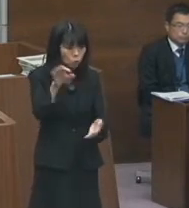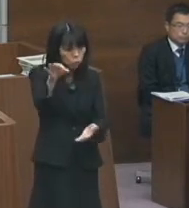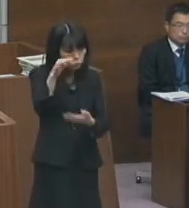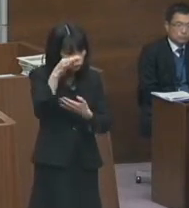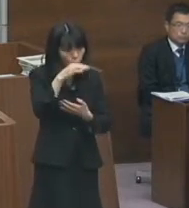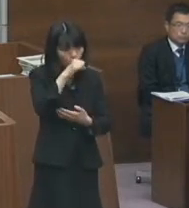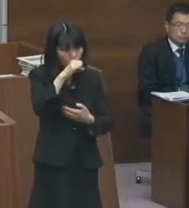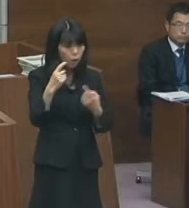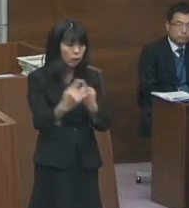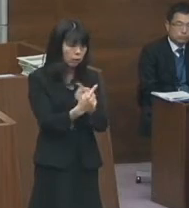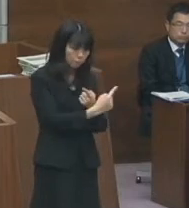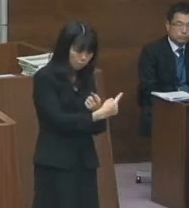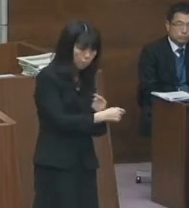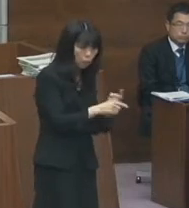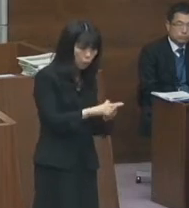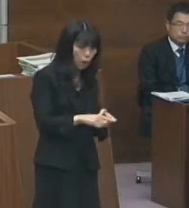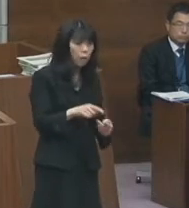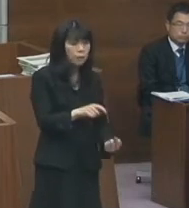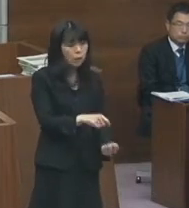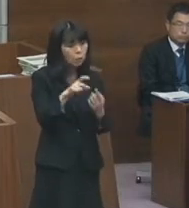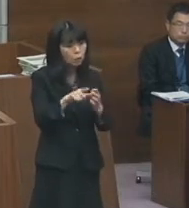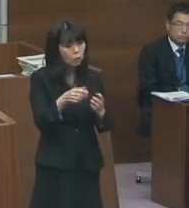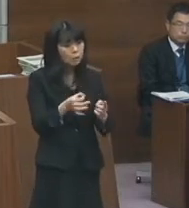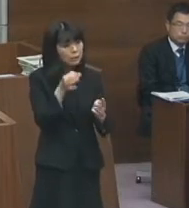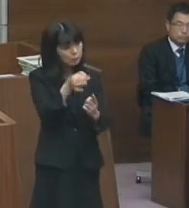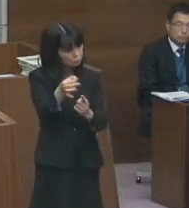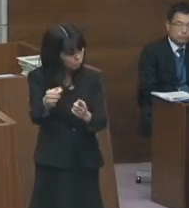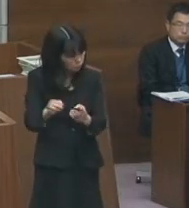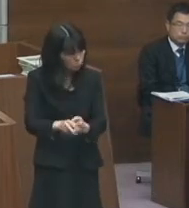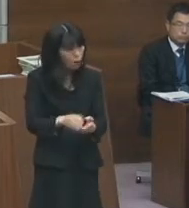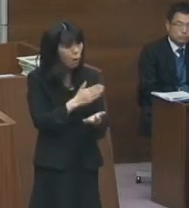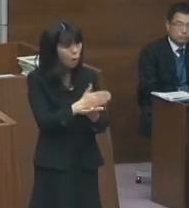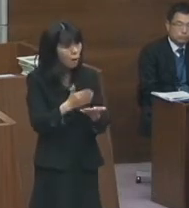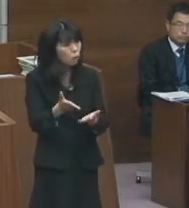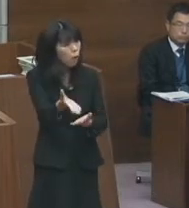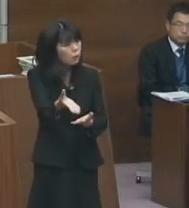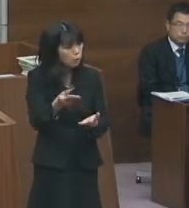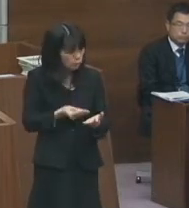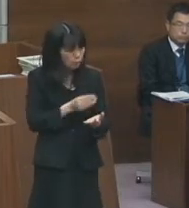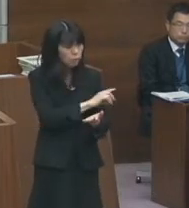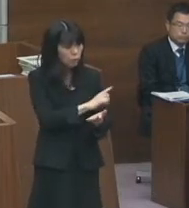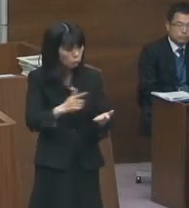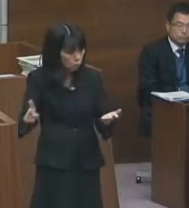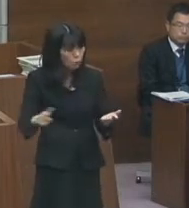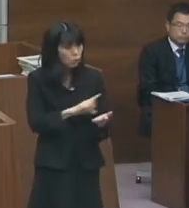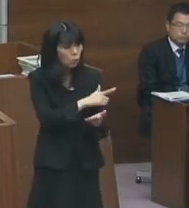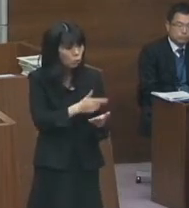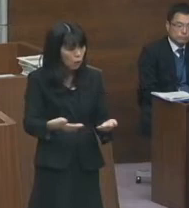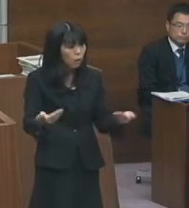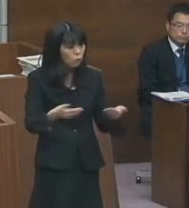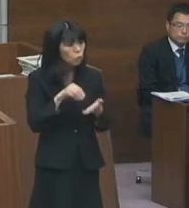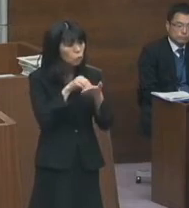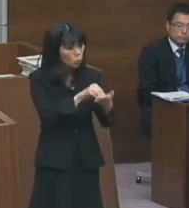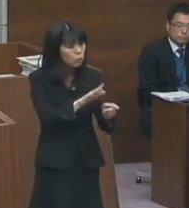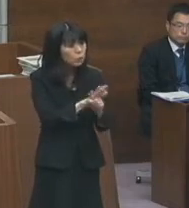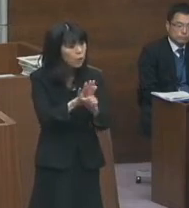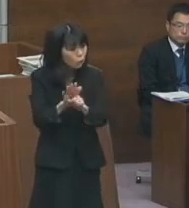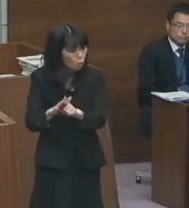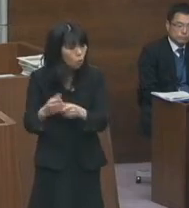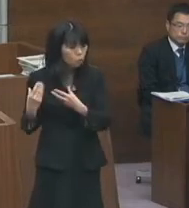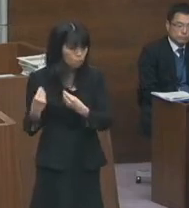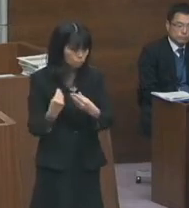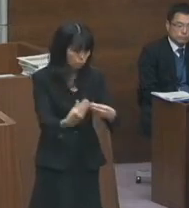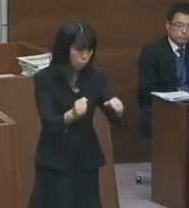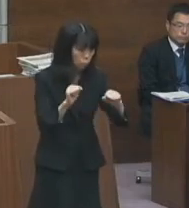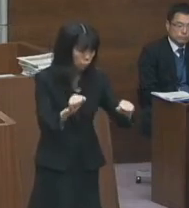業をはじめ、採用一時金の充実、保育士宿舎借り上げ補助などのさまざまな就労支援策を継続して行うととも